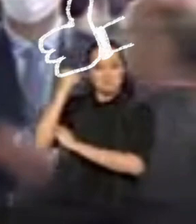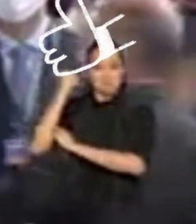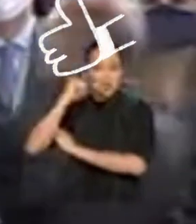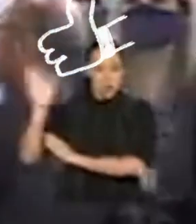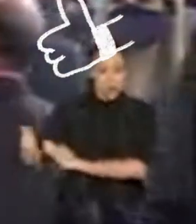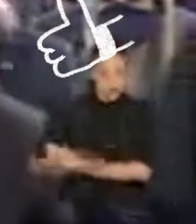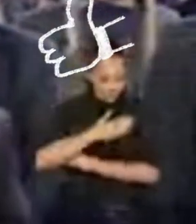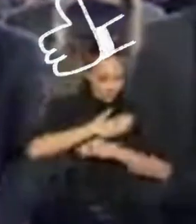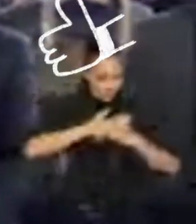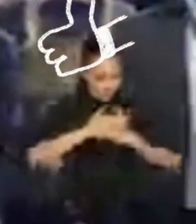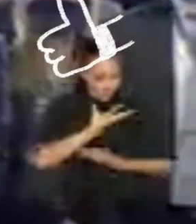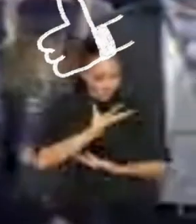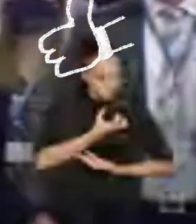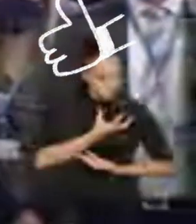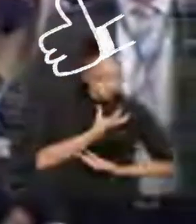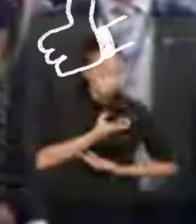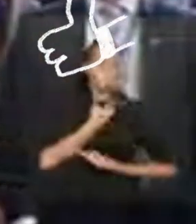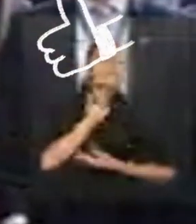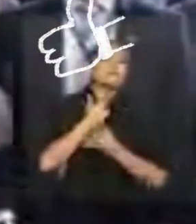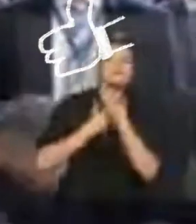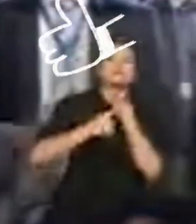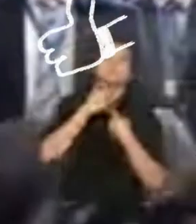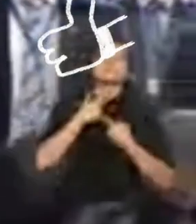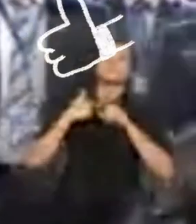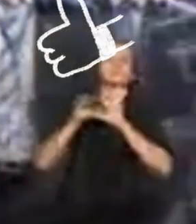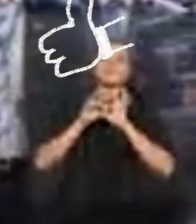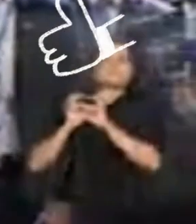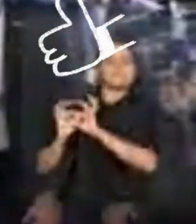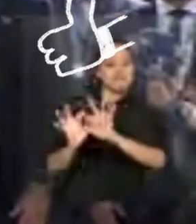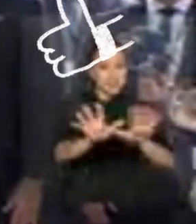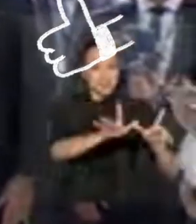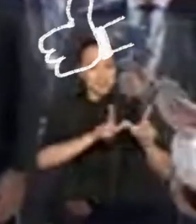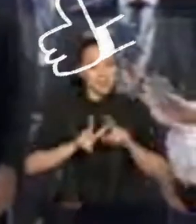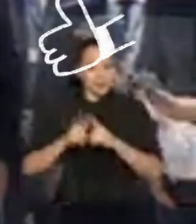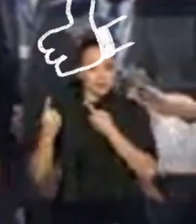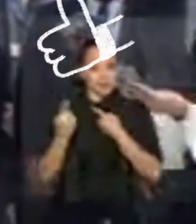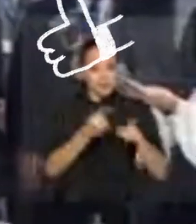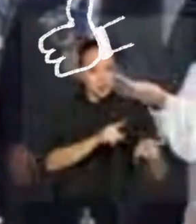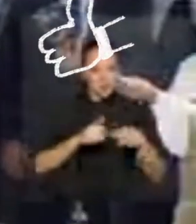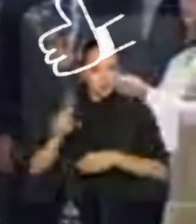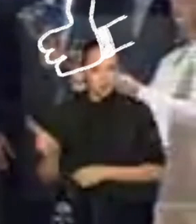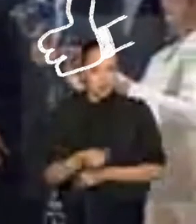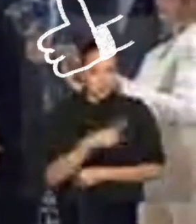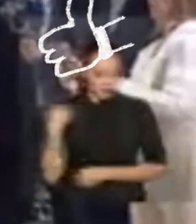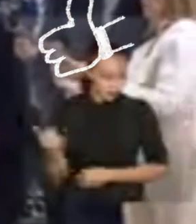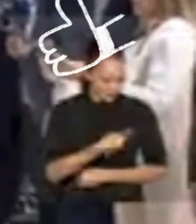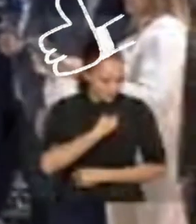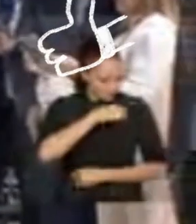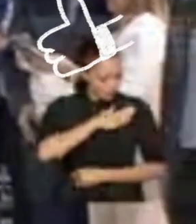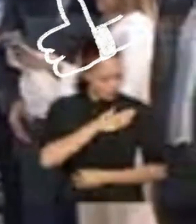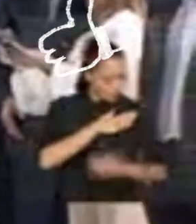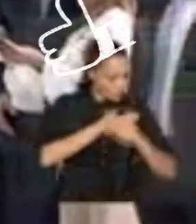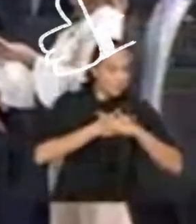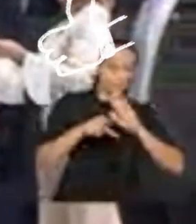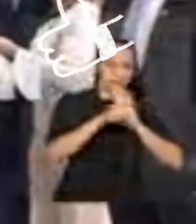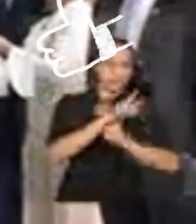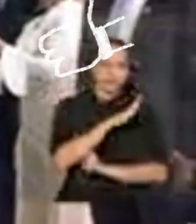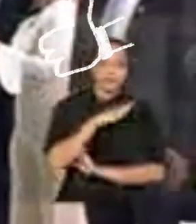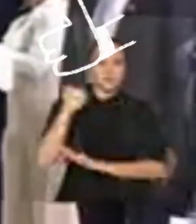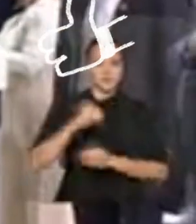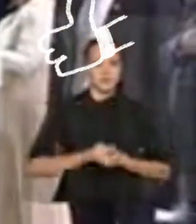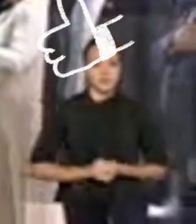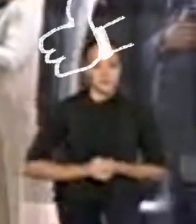forte, em teu seio, ó liberdade, desafia o nosso peito à